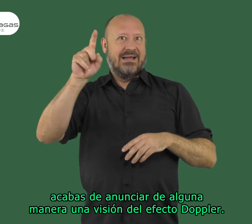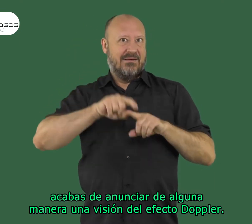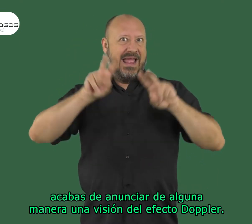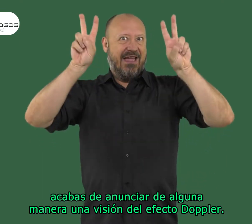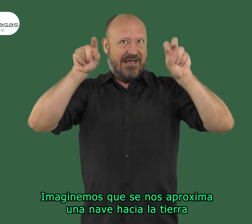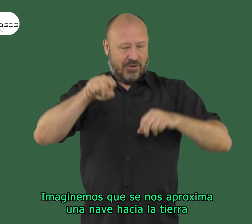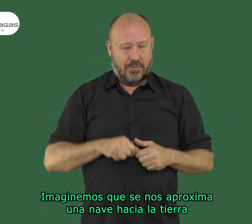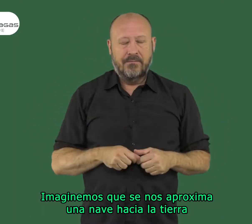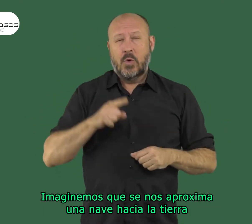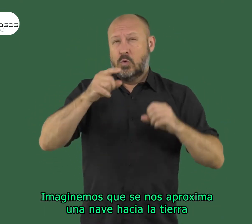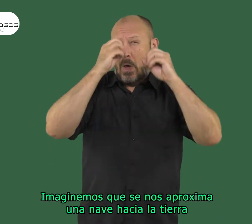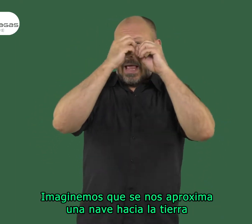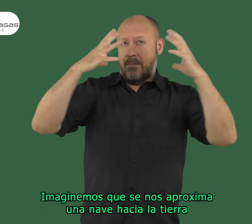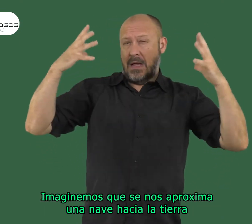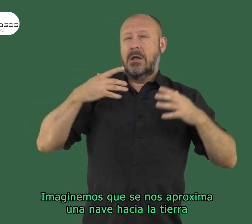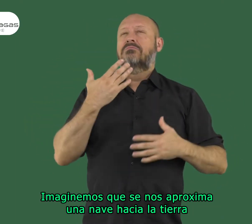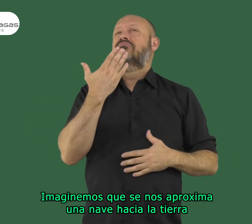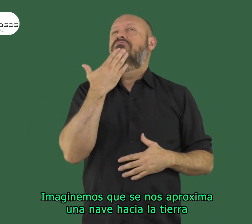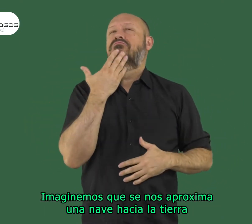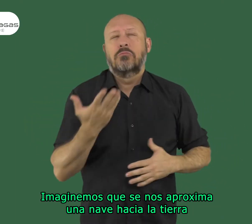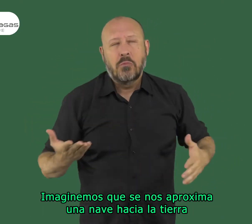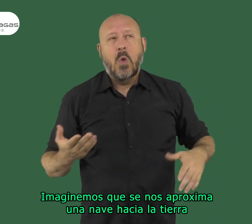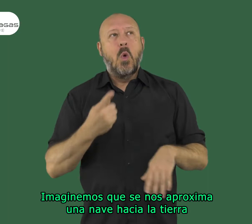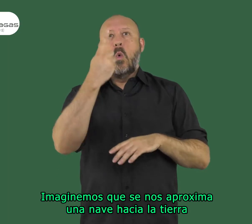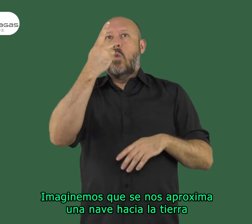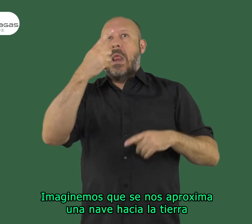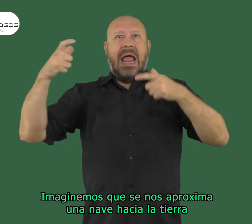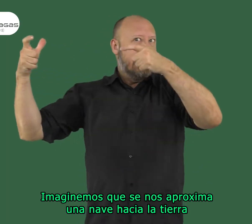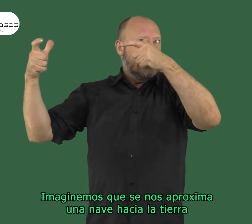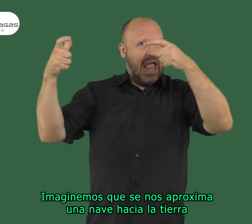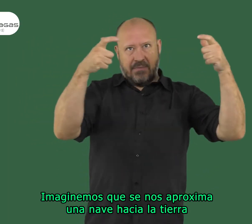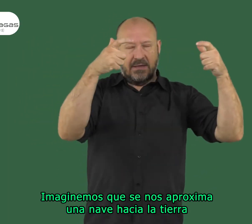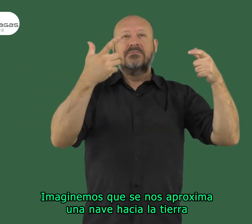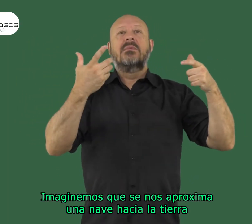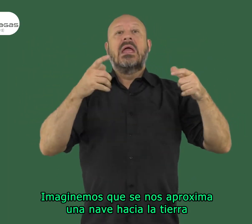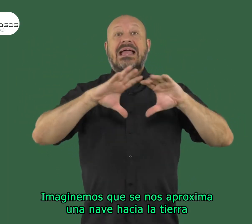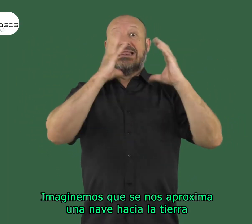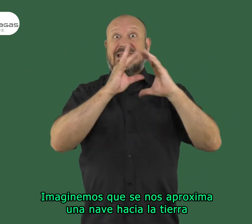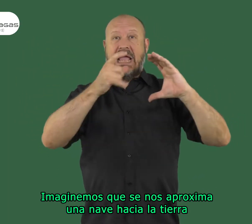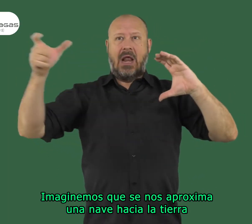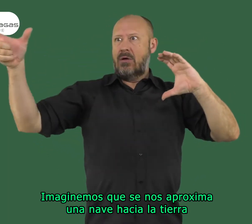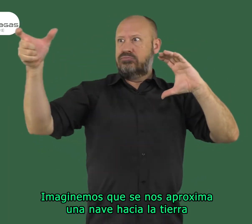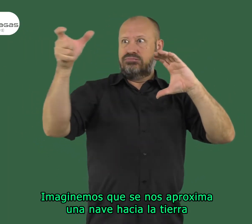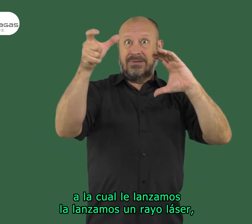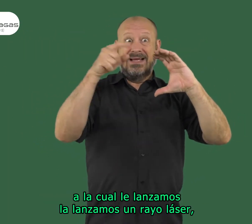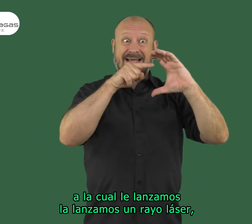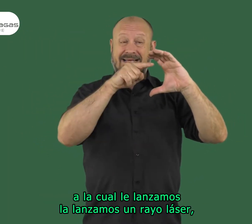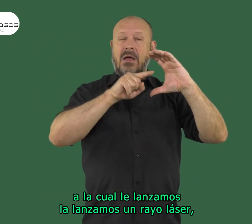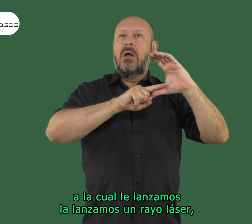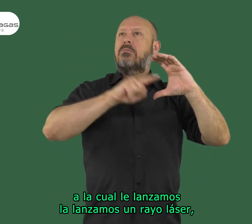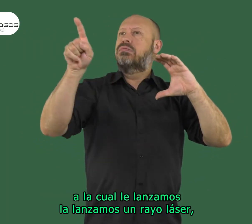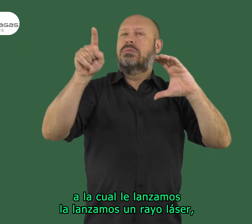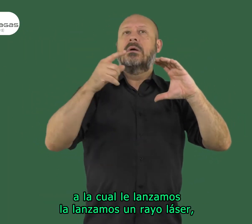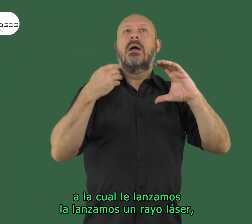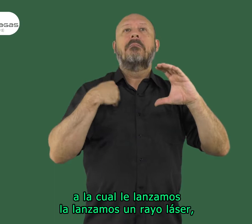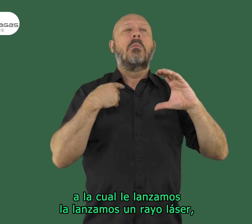efecto Doppler. Imaginemos que se nos aproxima una nave hacia la Tierra a